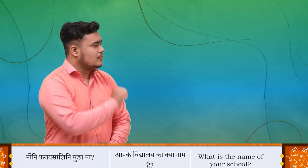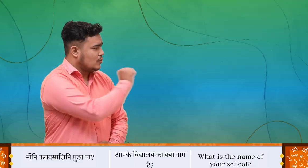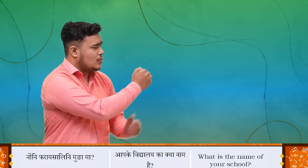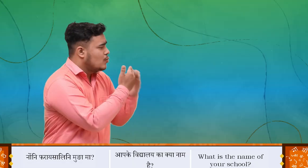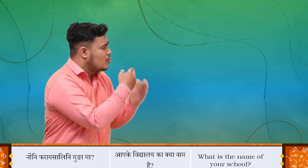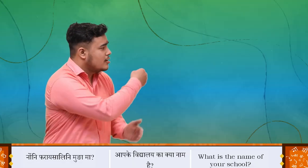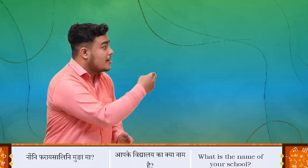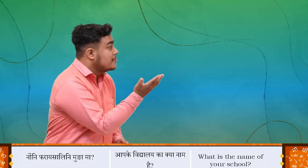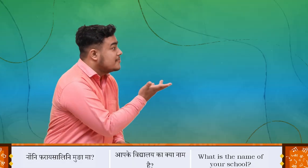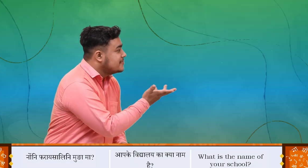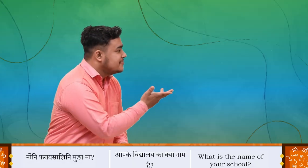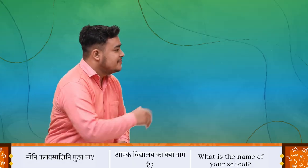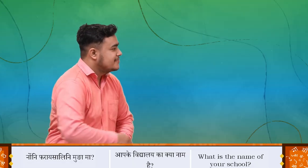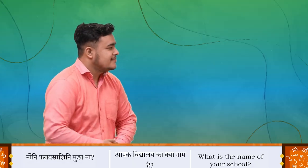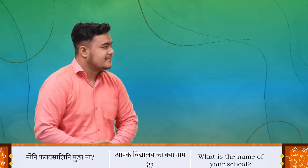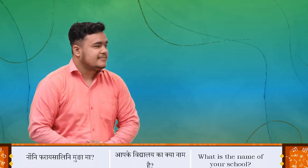능니 포라이살리니 뭉아 마